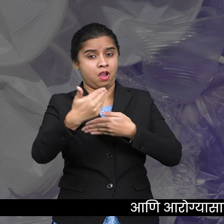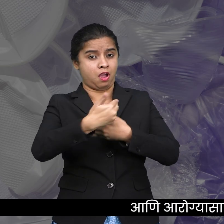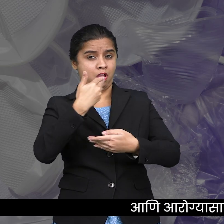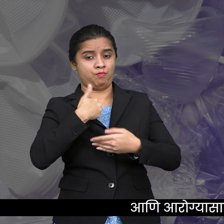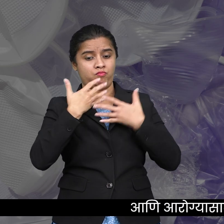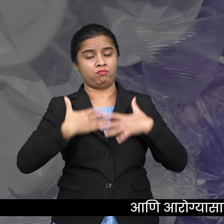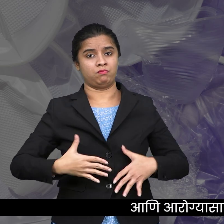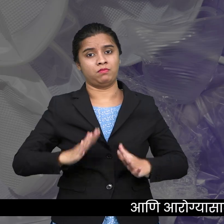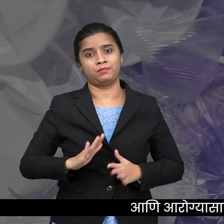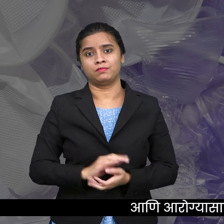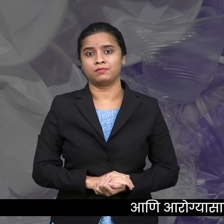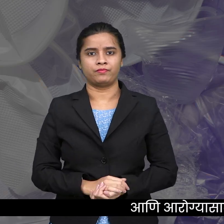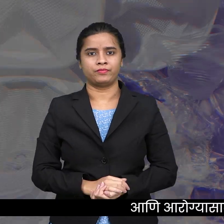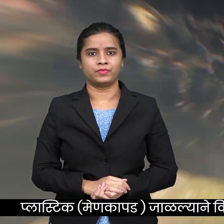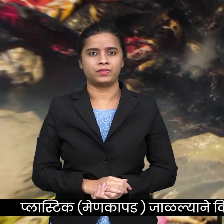शकतात.